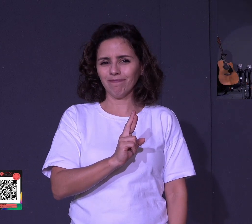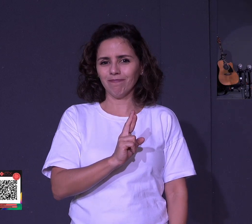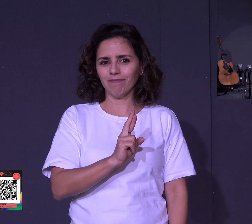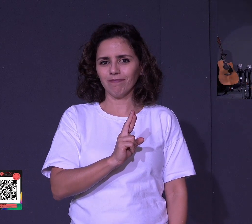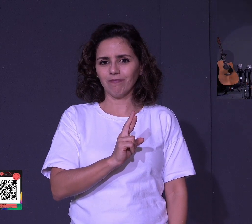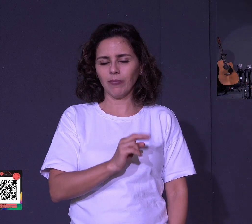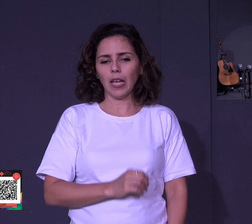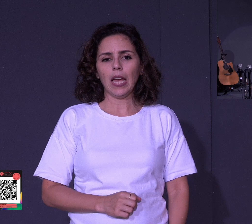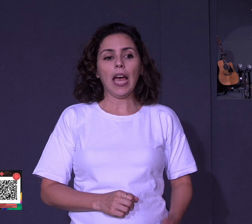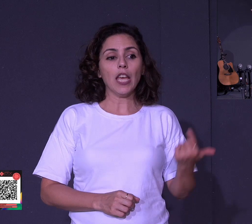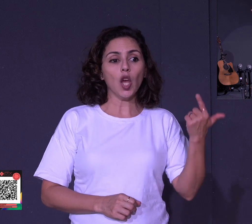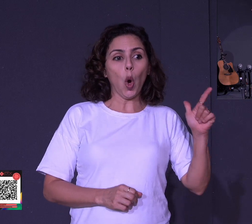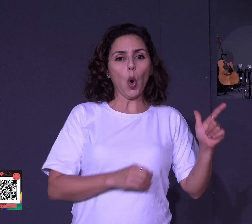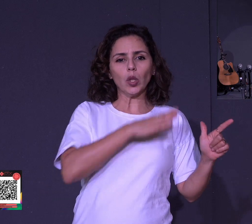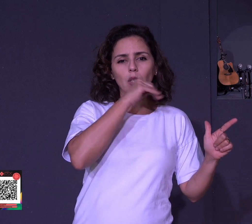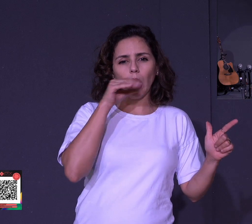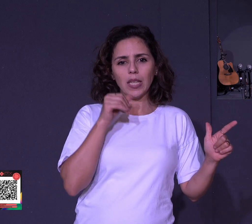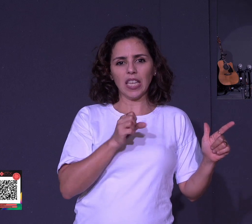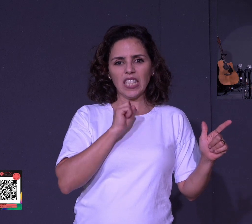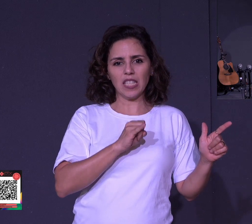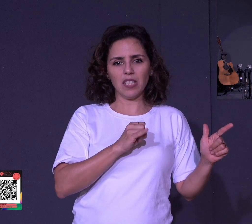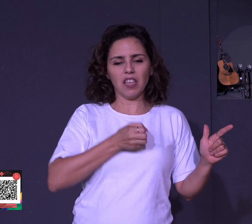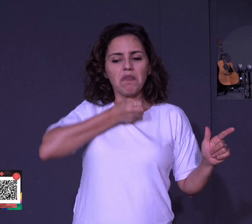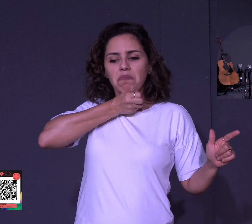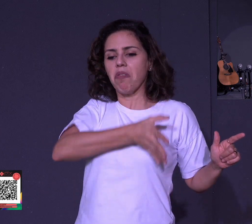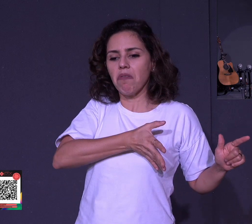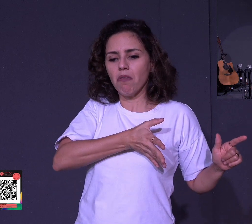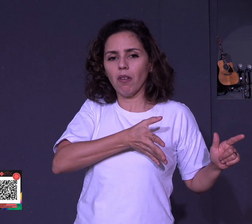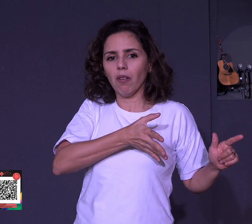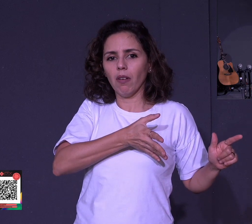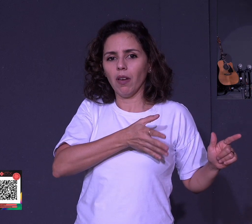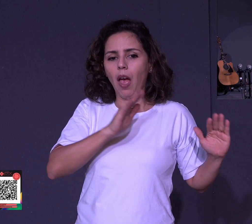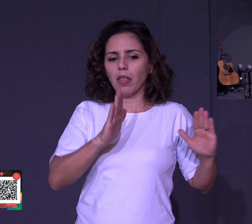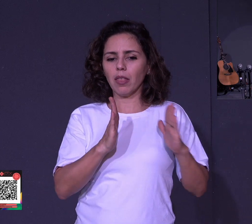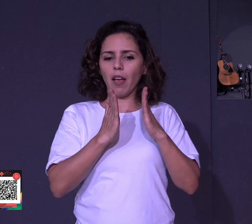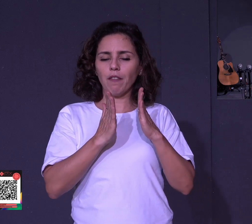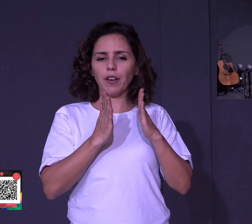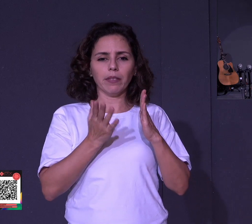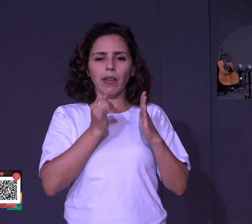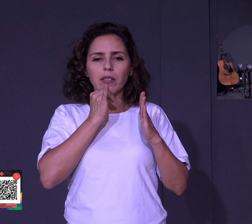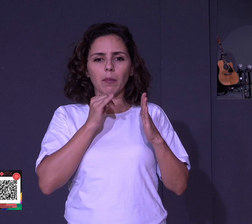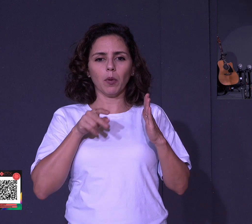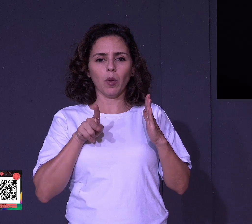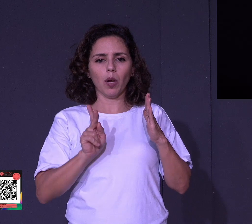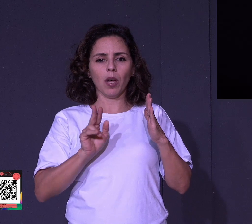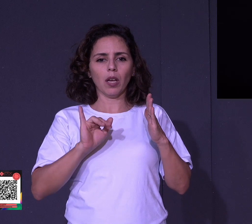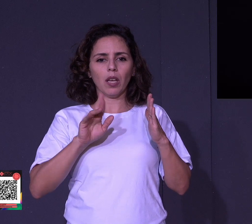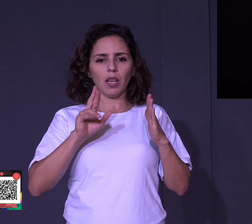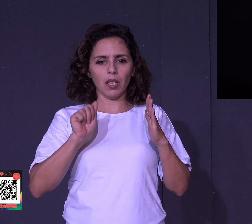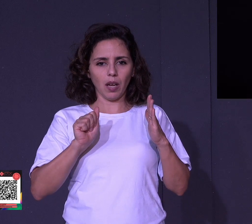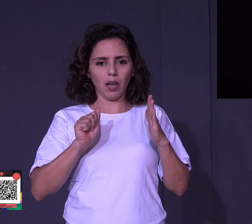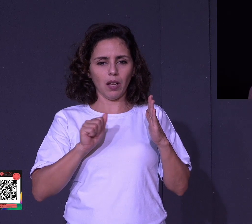fala na frente dela, desculpa. Não é uma coisa imposta. É algo natural. Como